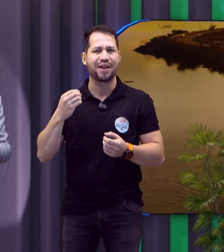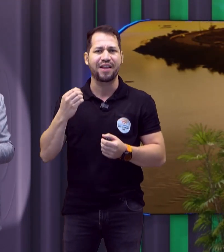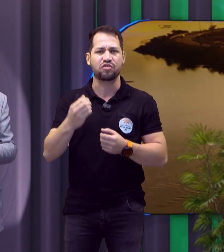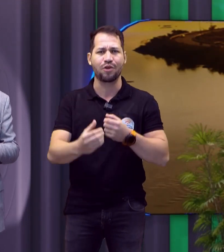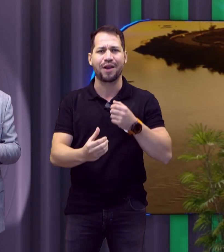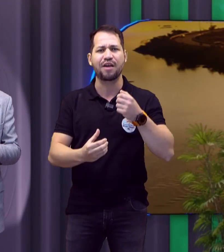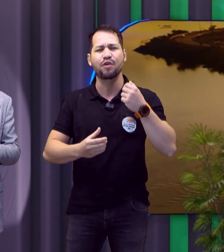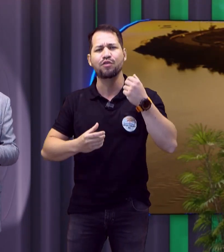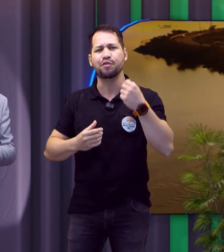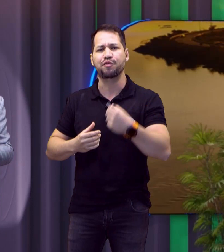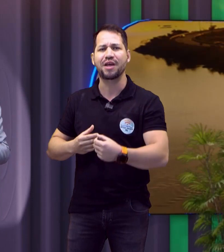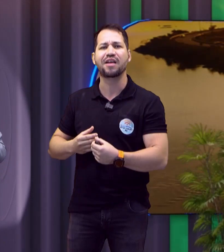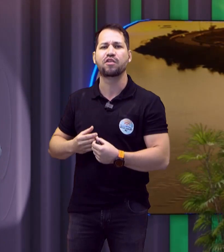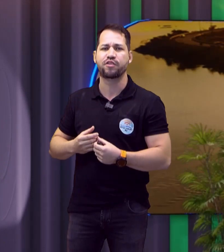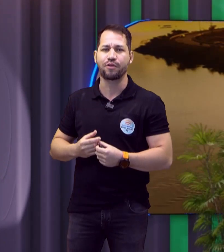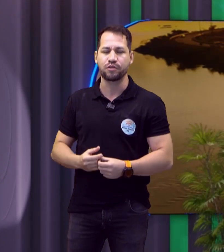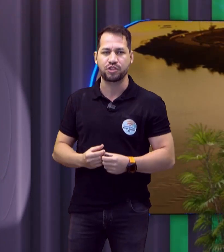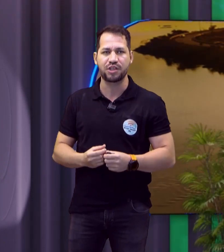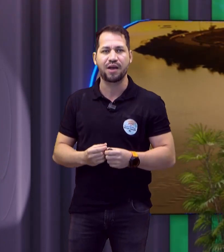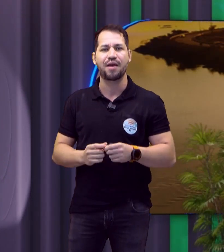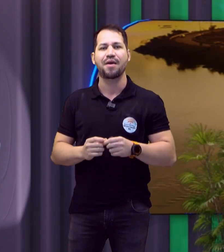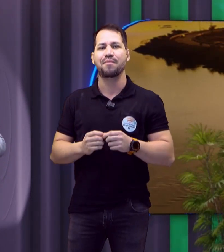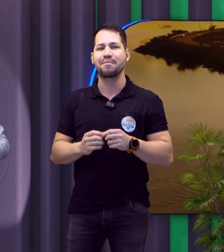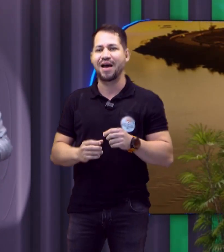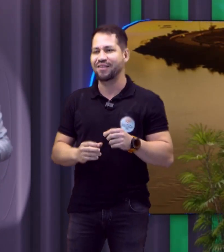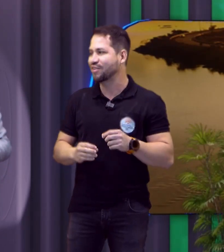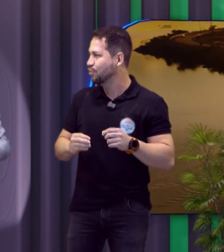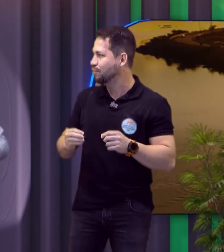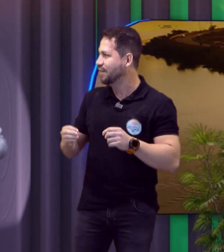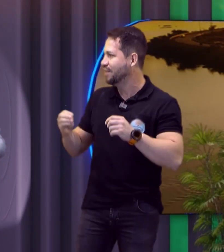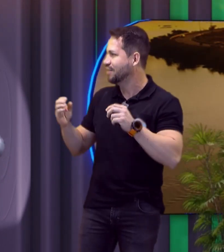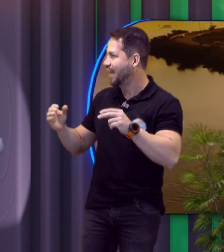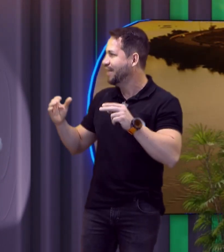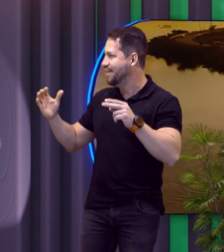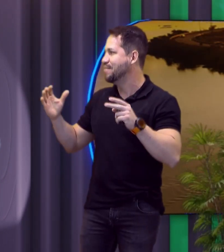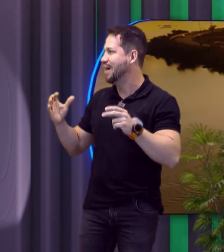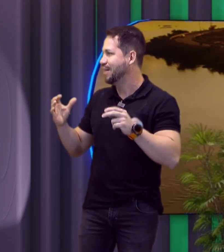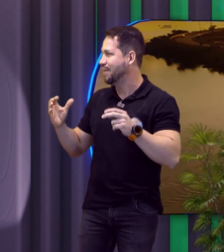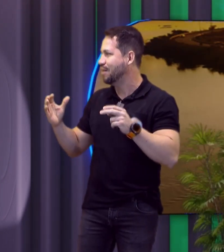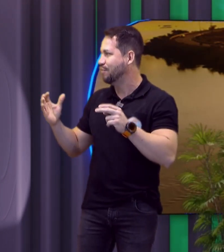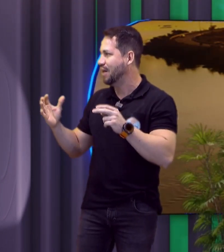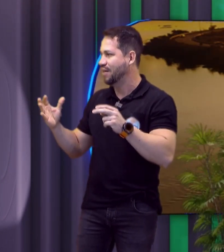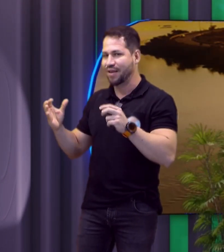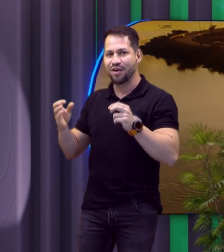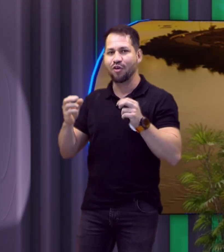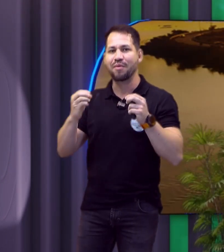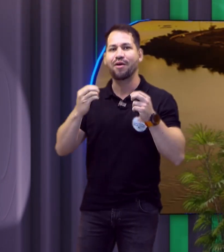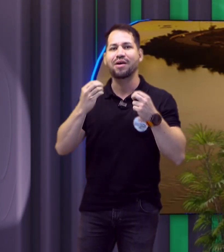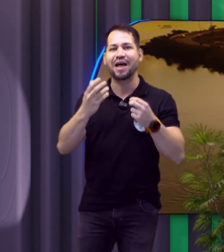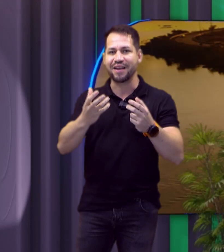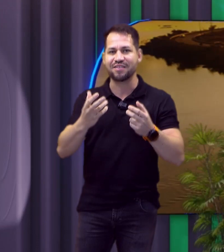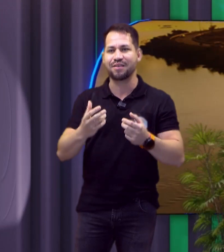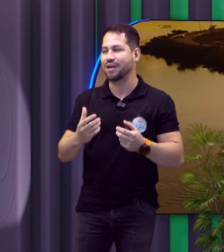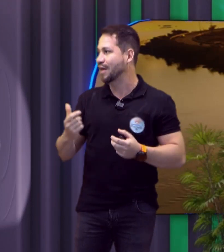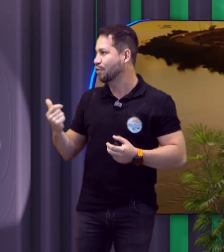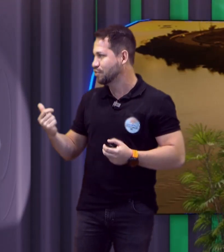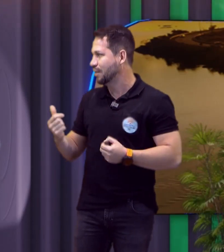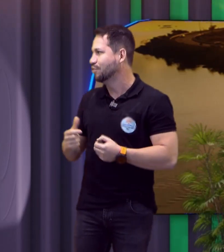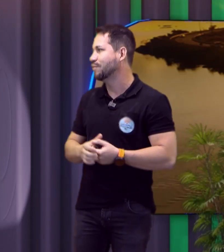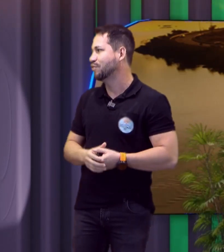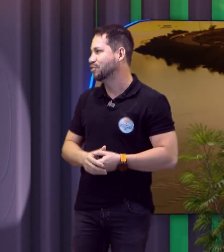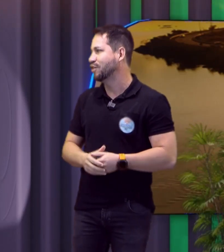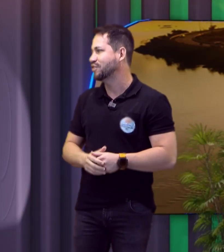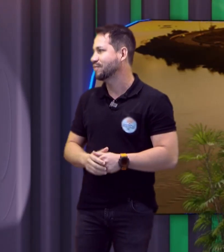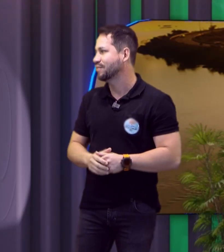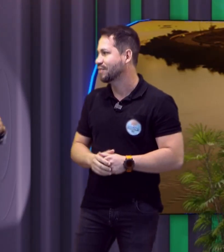hora que fala da história, da filosofia, da sociologia, mas a gente vai tentar equilibrar, né, para levar com maior clareza a nossos